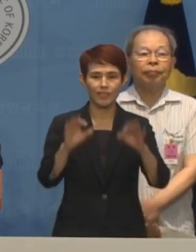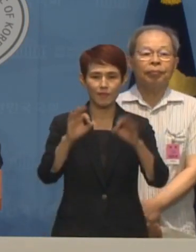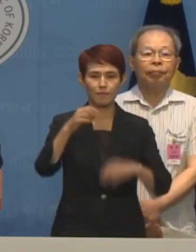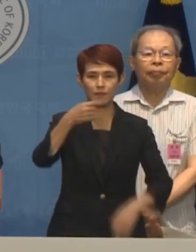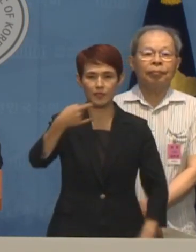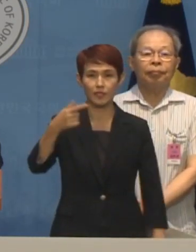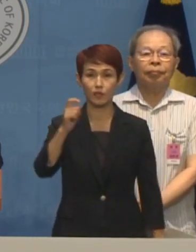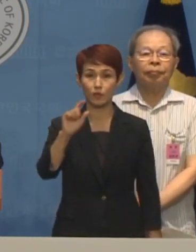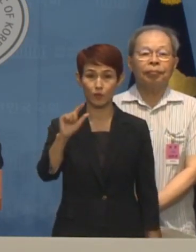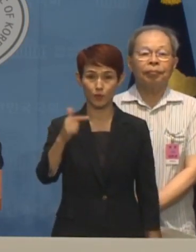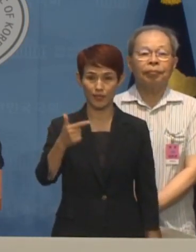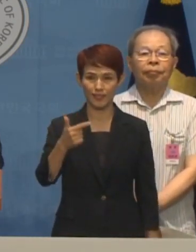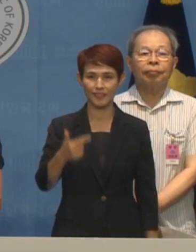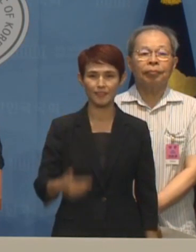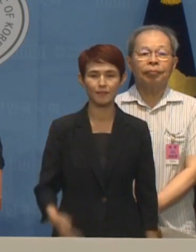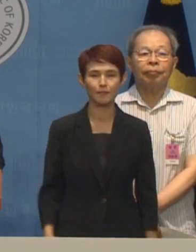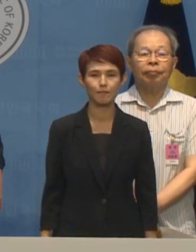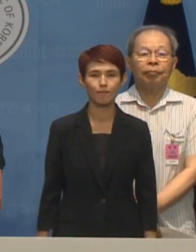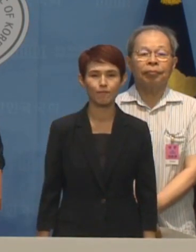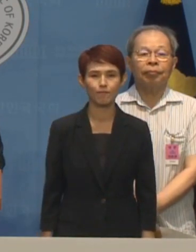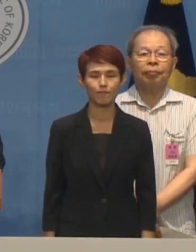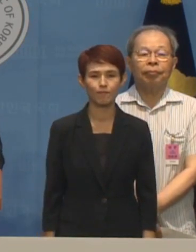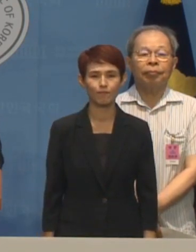김의관 선생님 오셨습니다.